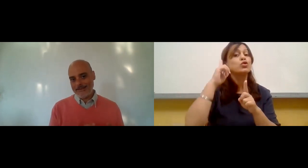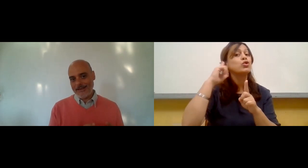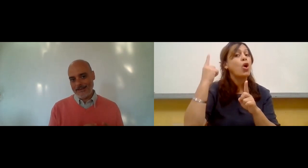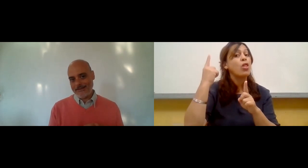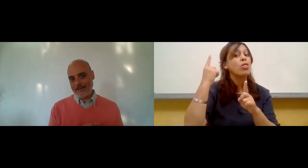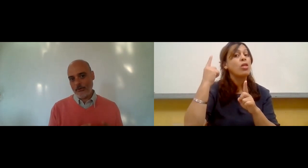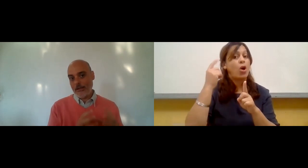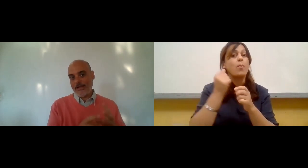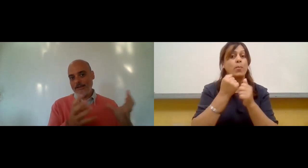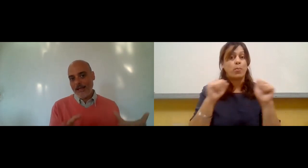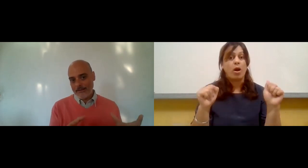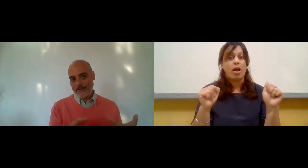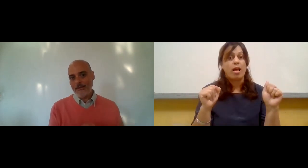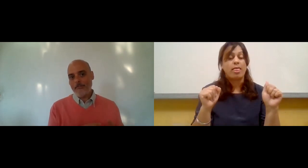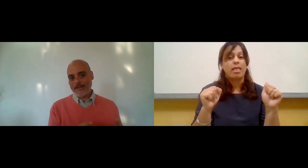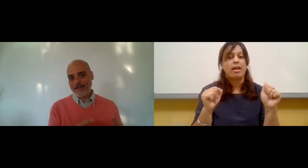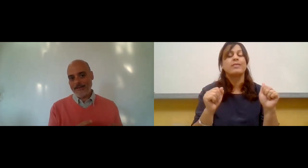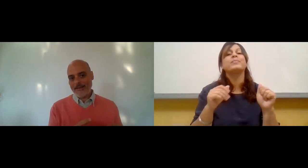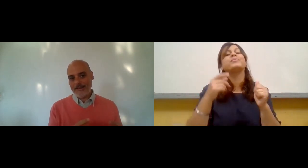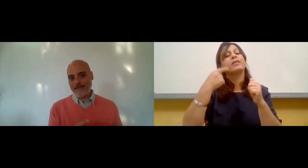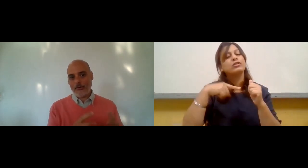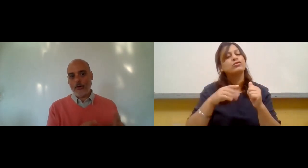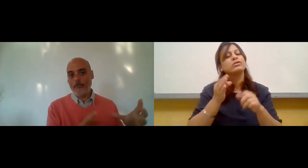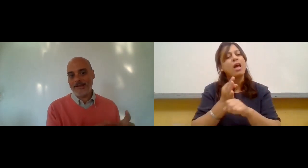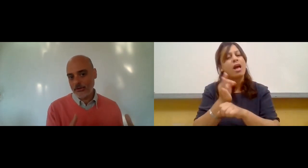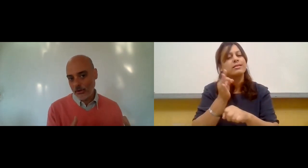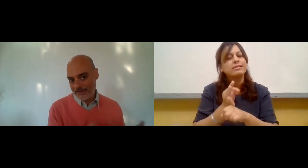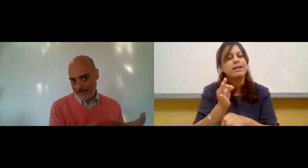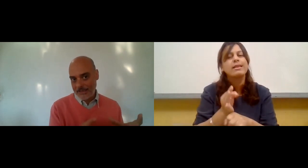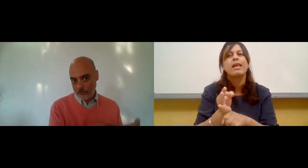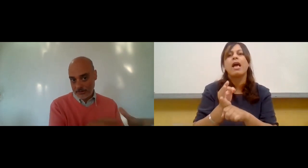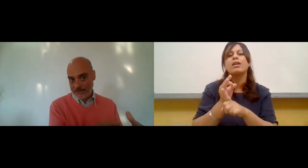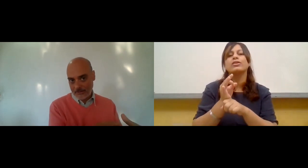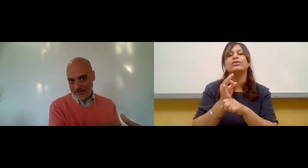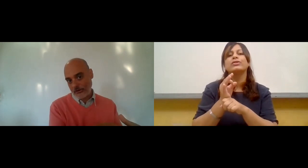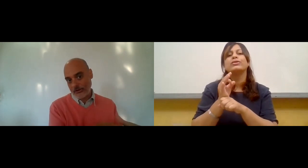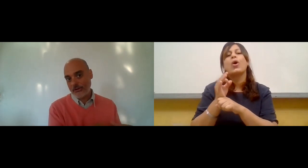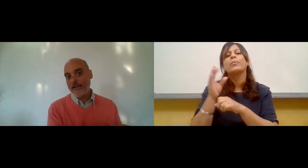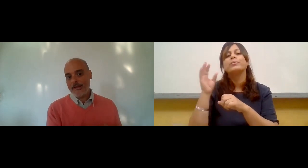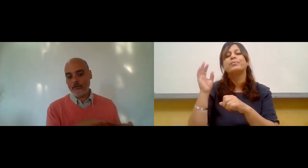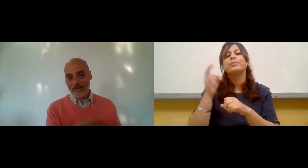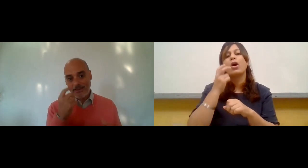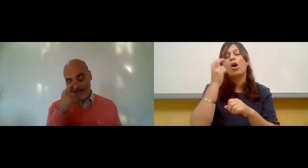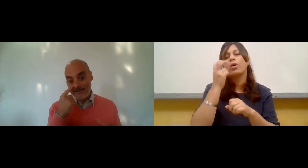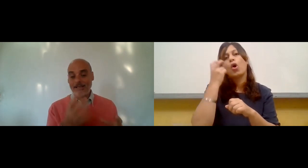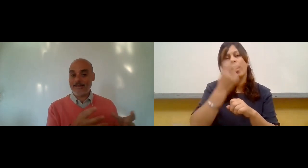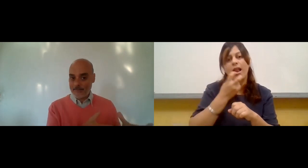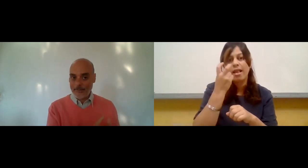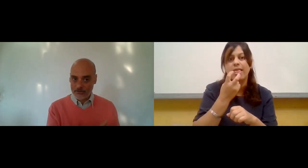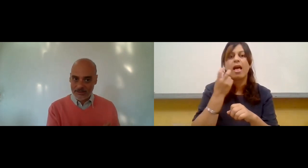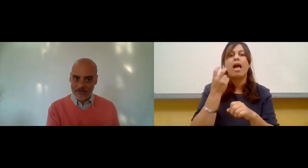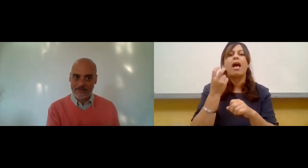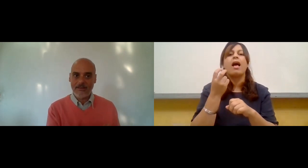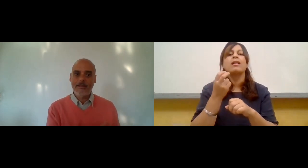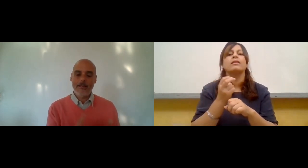prácticas de la oralidad, prácticas conversatorias, que ahí son de interpretación, que son prácticas sí que están reservadas